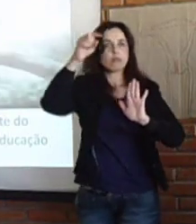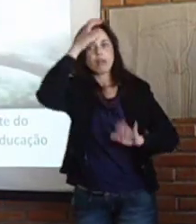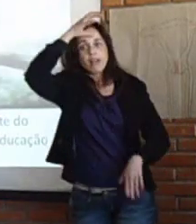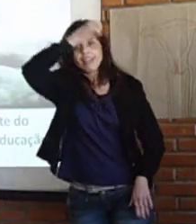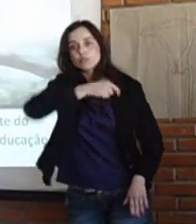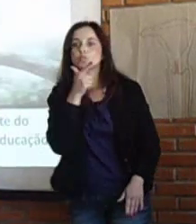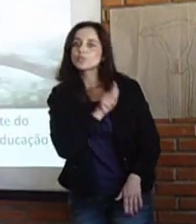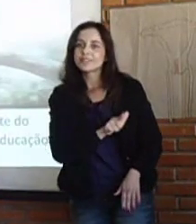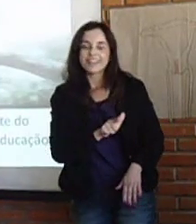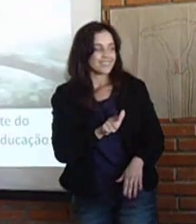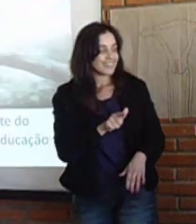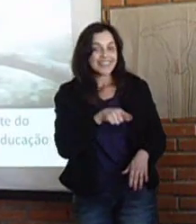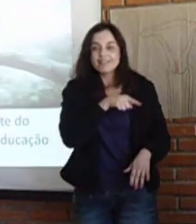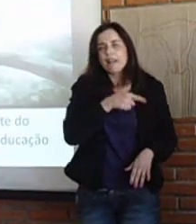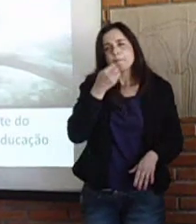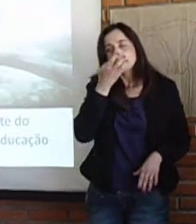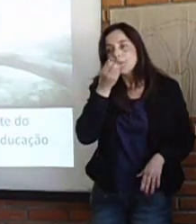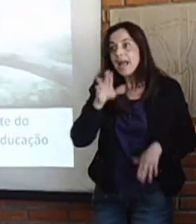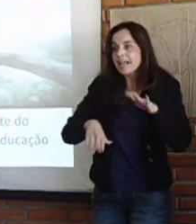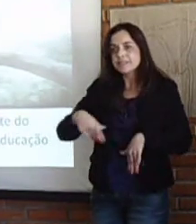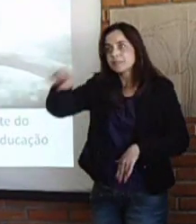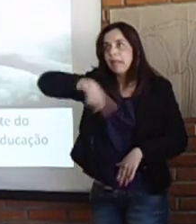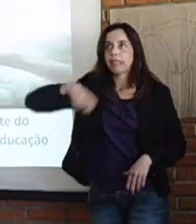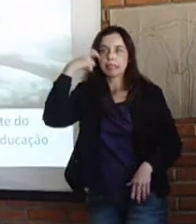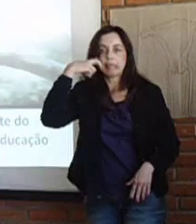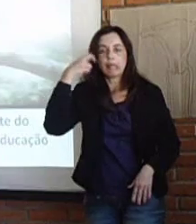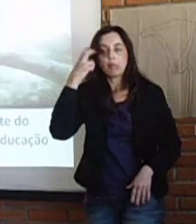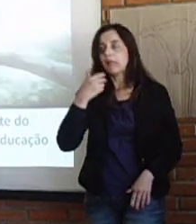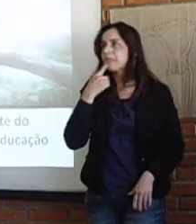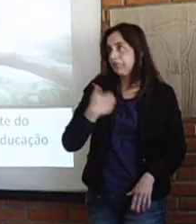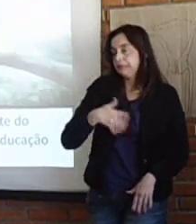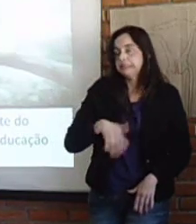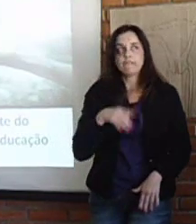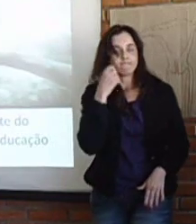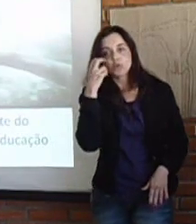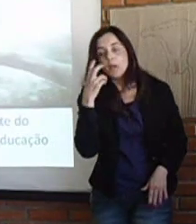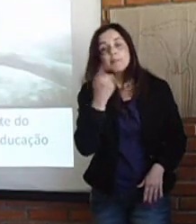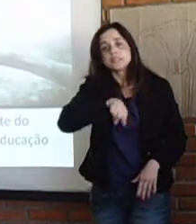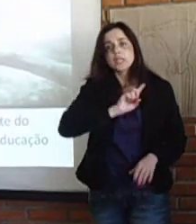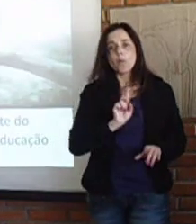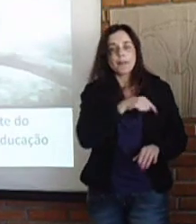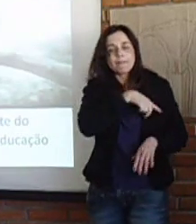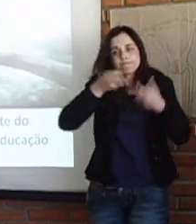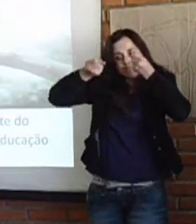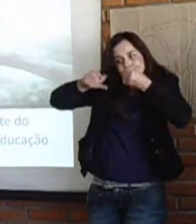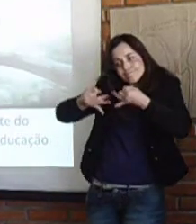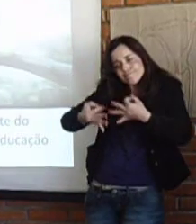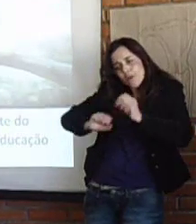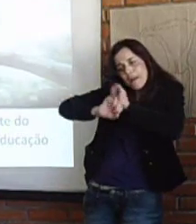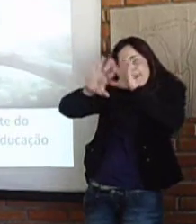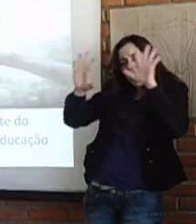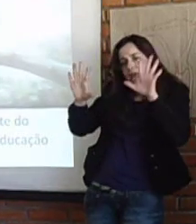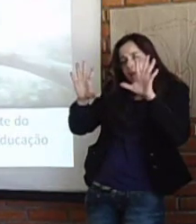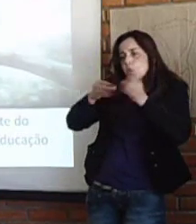sobre um assunto que ainda, por incrível que pareça, é tabu. Então, eles tinham que entender o ciclo menstrual,